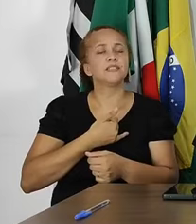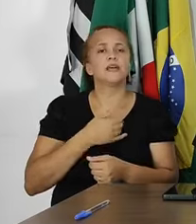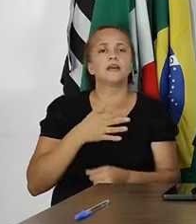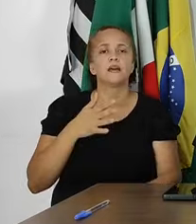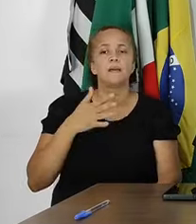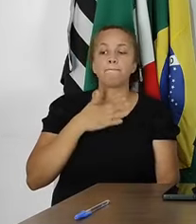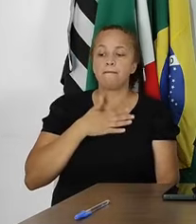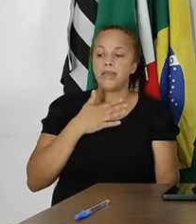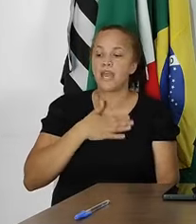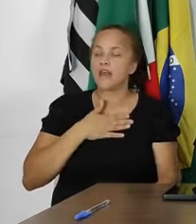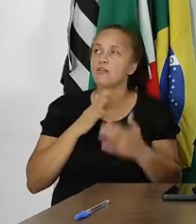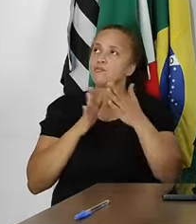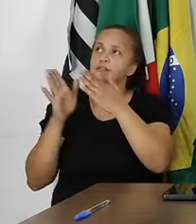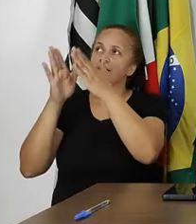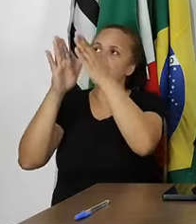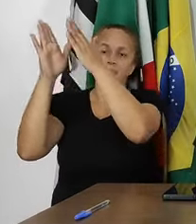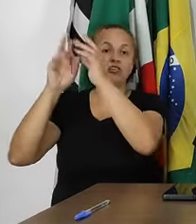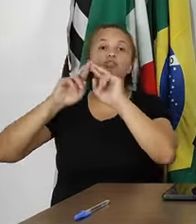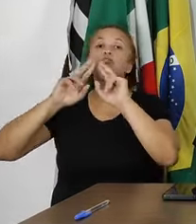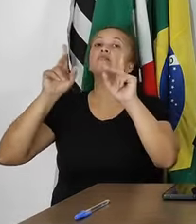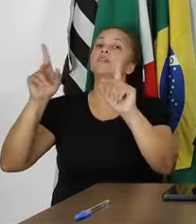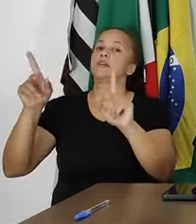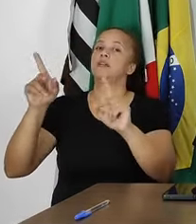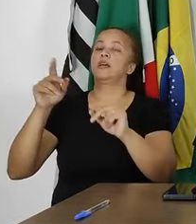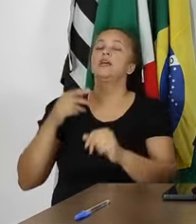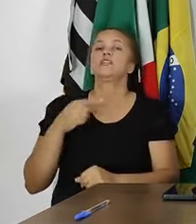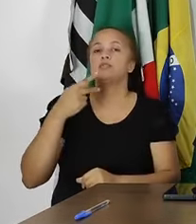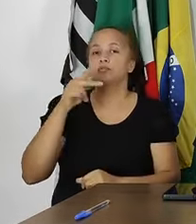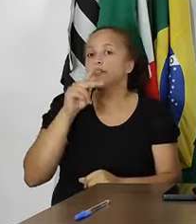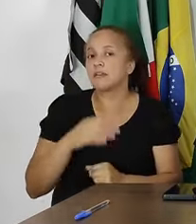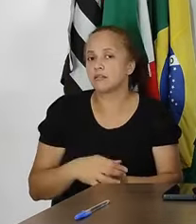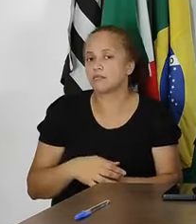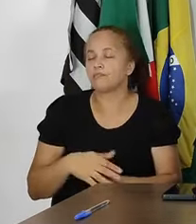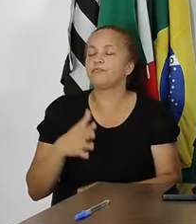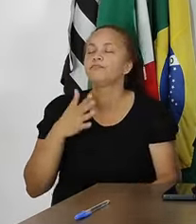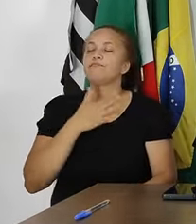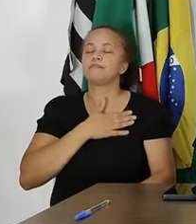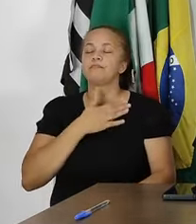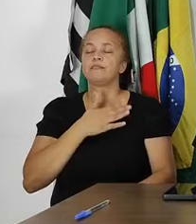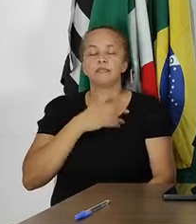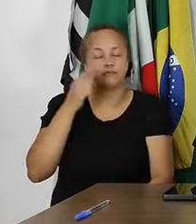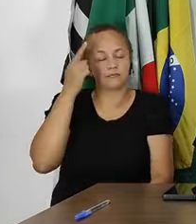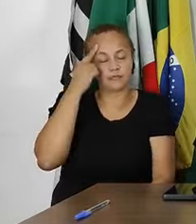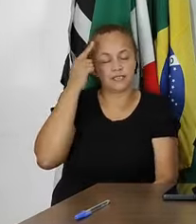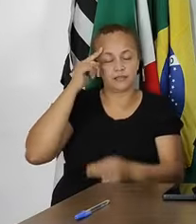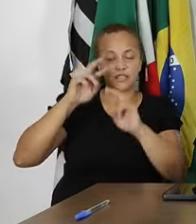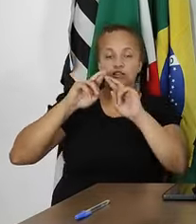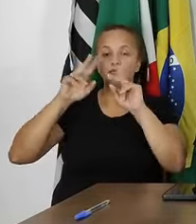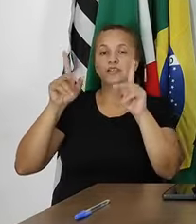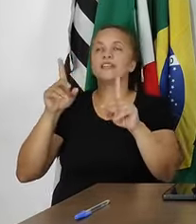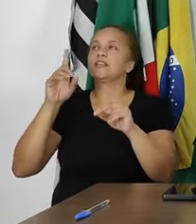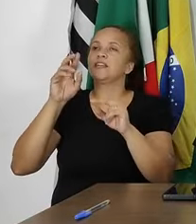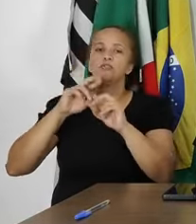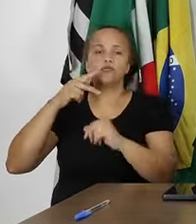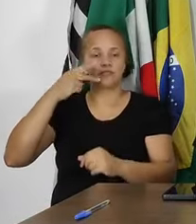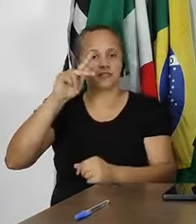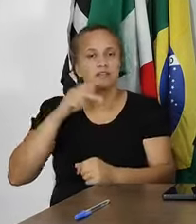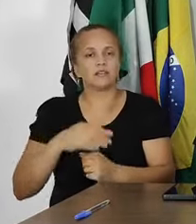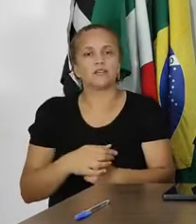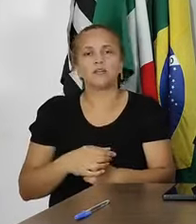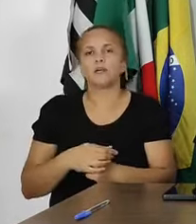os teus caminhos. Os teus pensamentos não são os meus pensamentos. Porque os pensamentos de Deus para mim e para